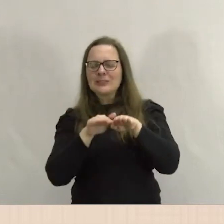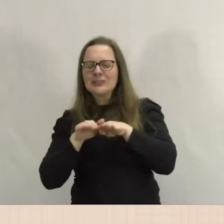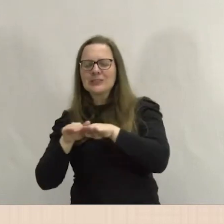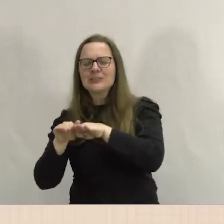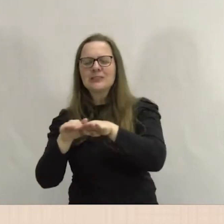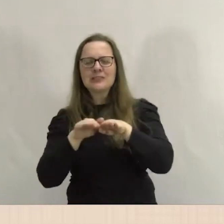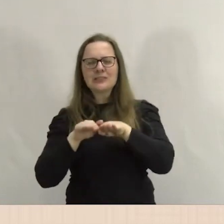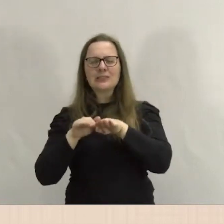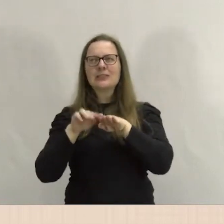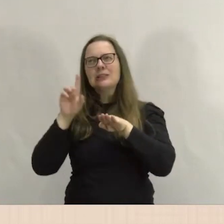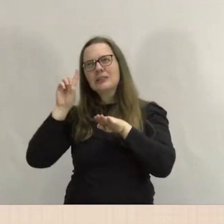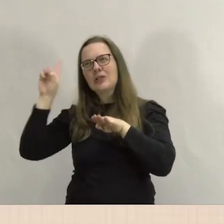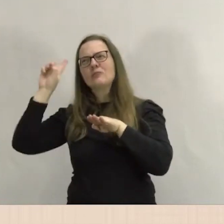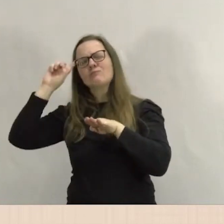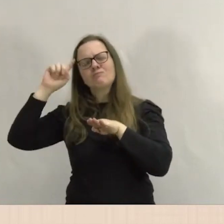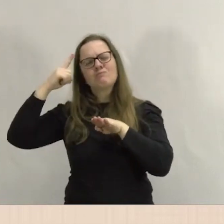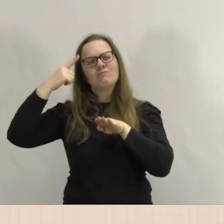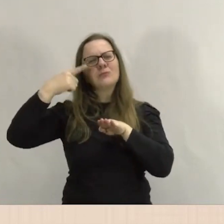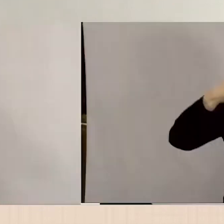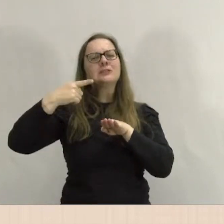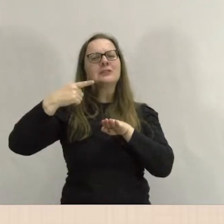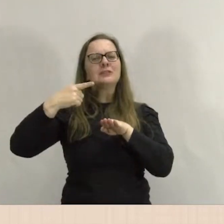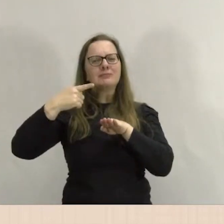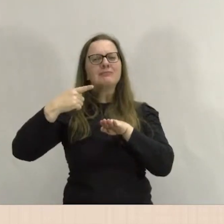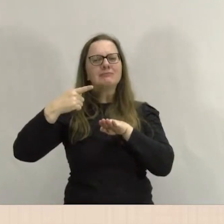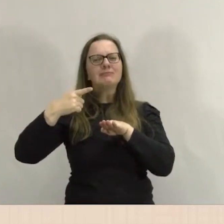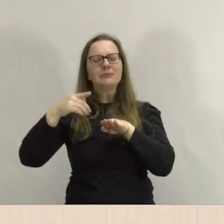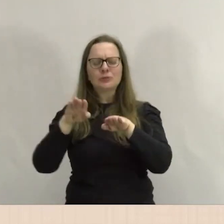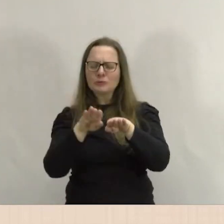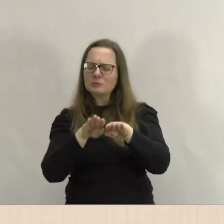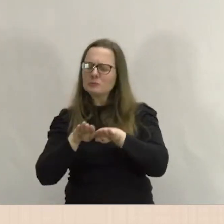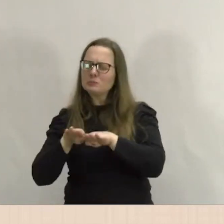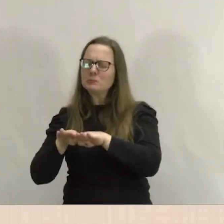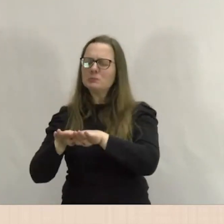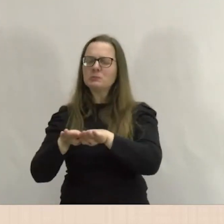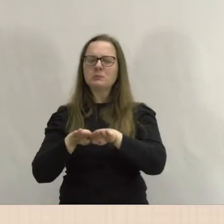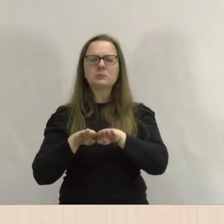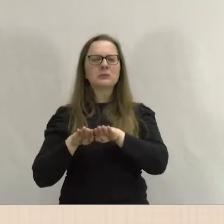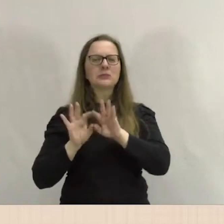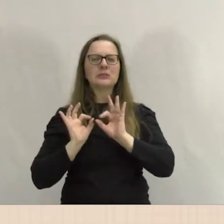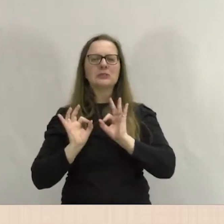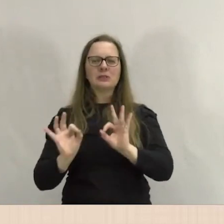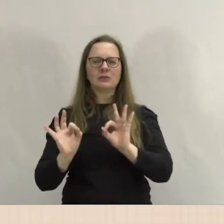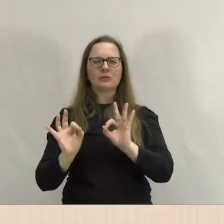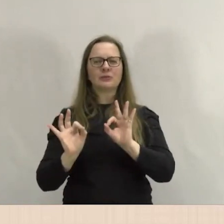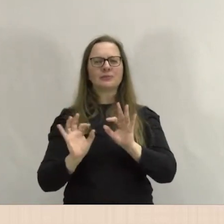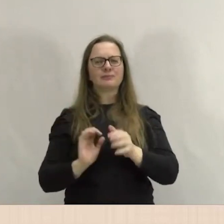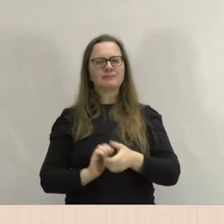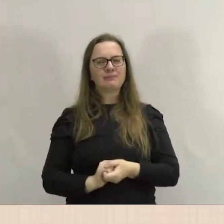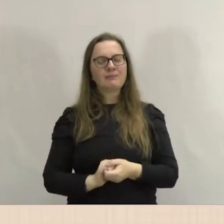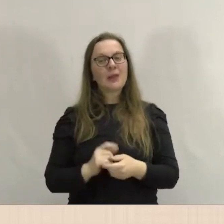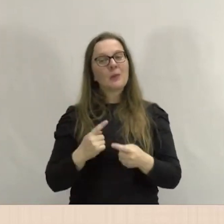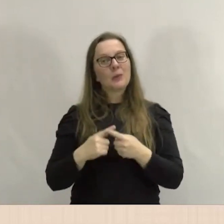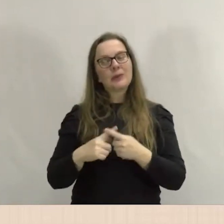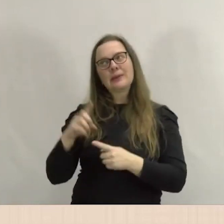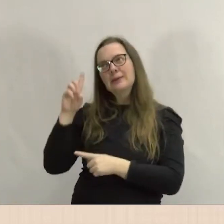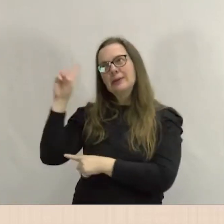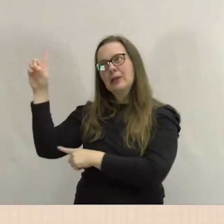Tudo tem ordem. O governo de Deus. Ó Senhor